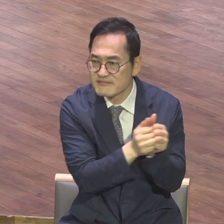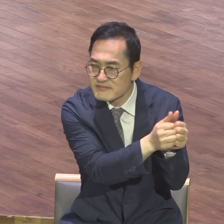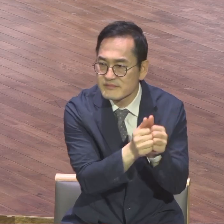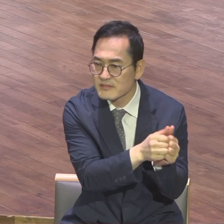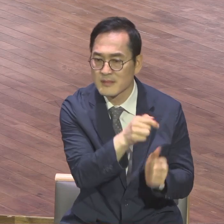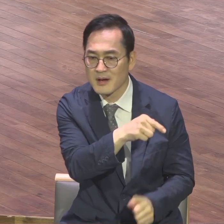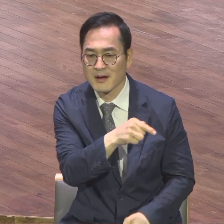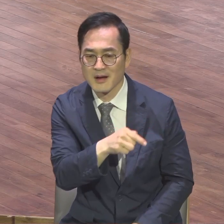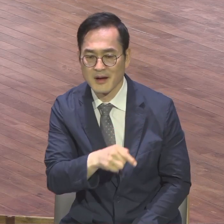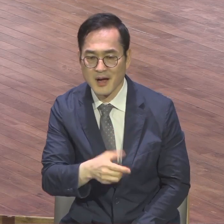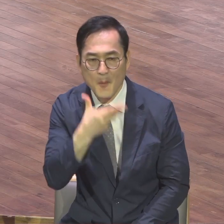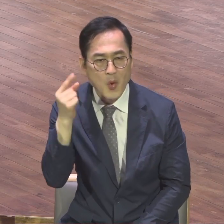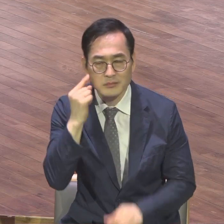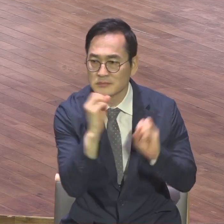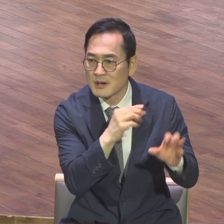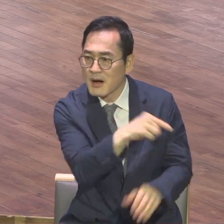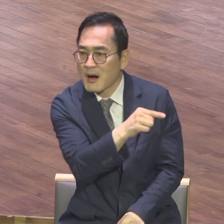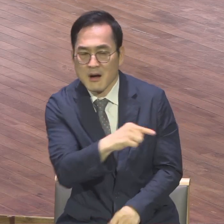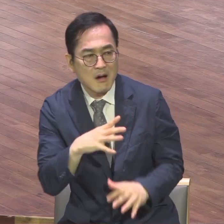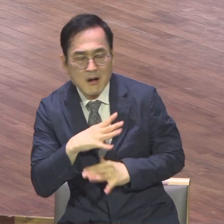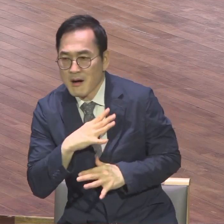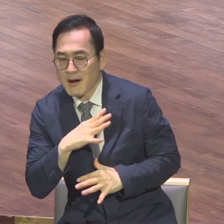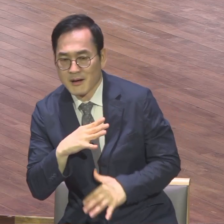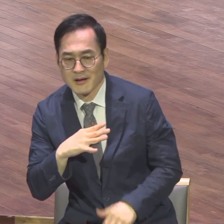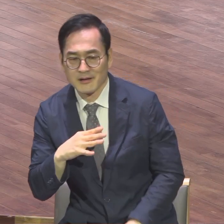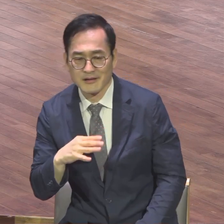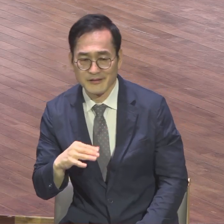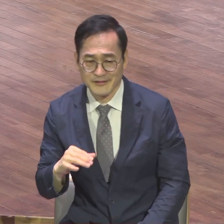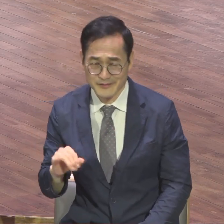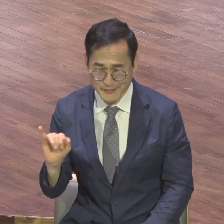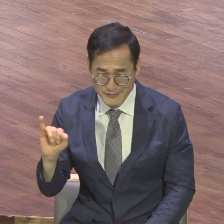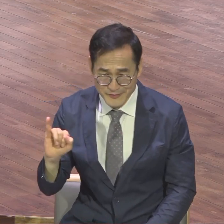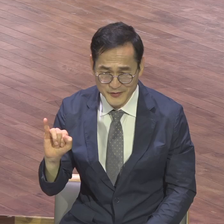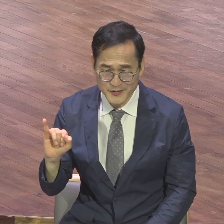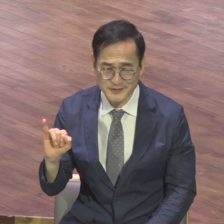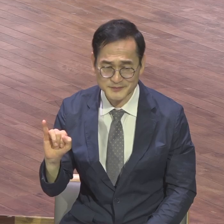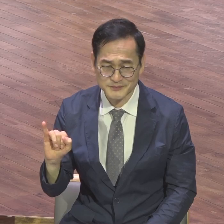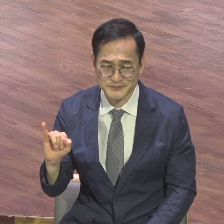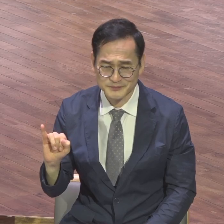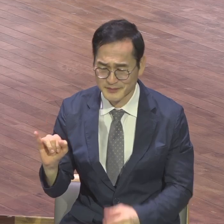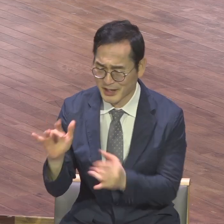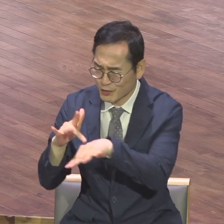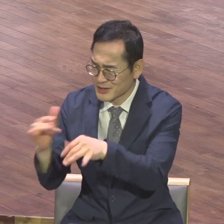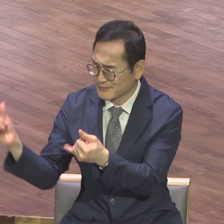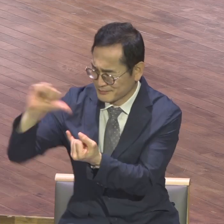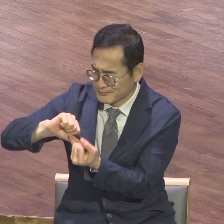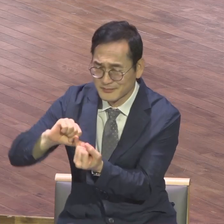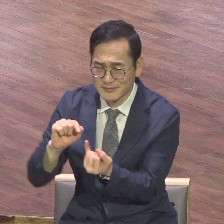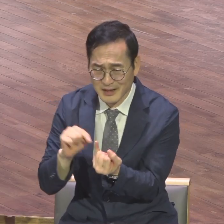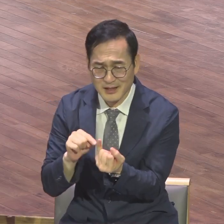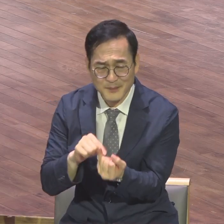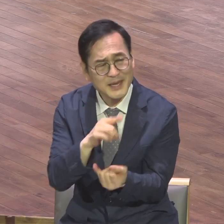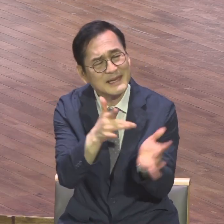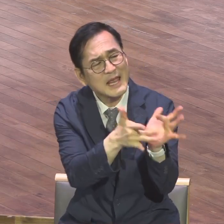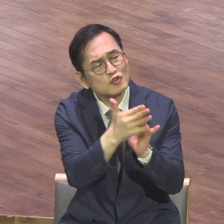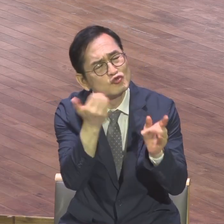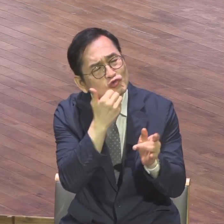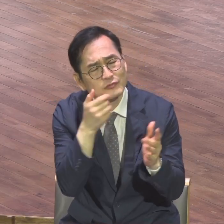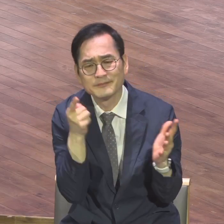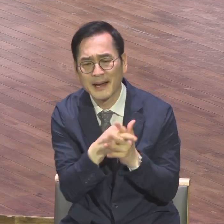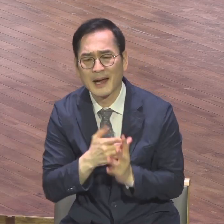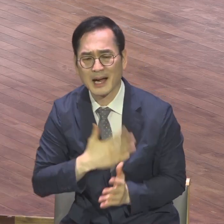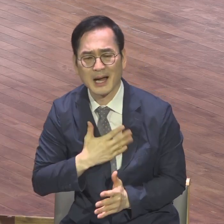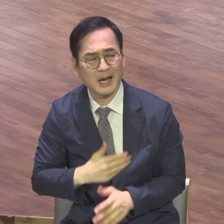누가 본 사장에 보면 귀신 들린 자들이 예수님이 누구신지를 정확하게 알고 있었어요. 정확하게 예수가